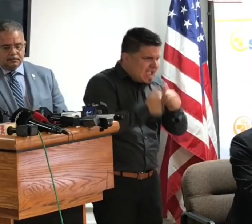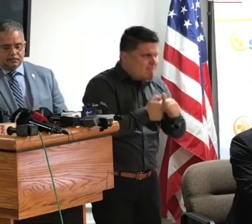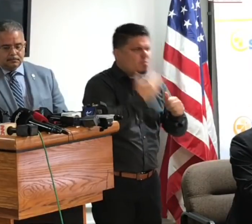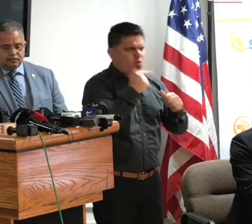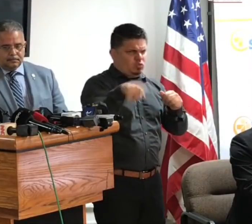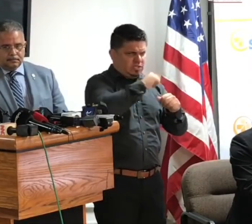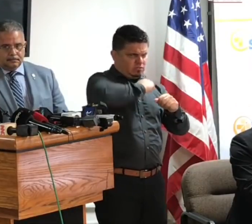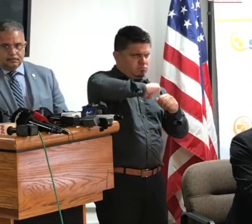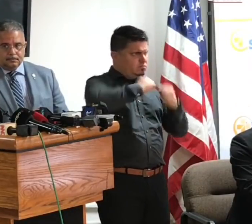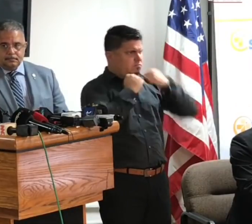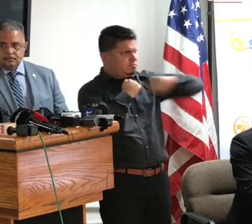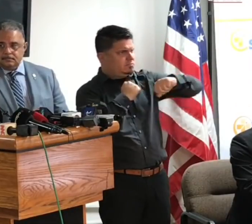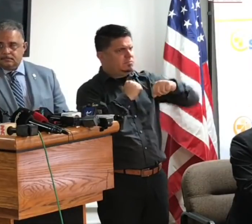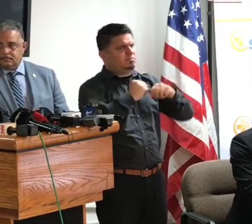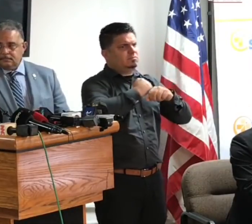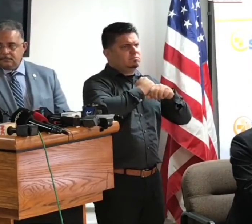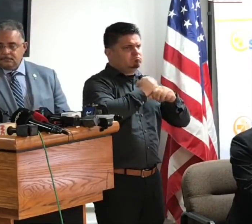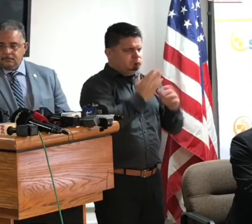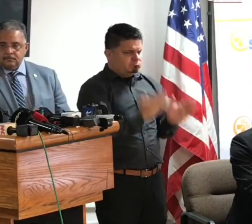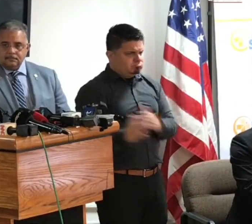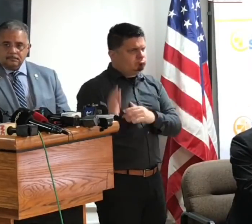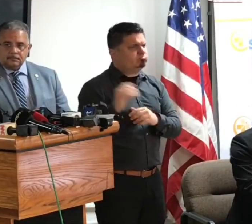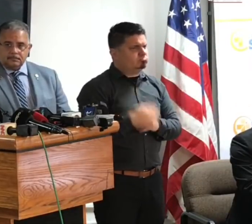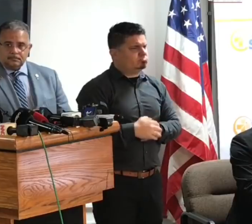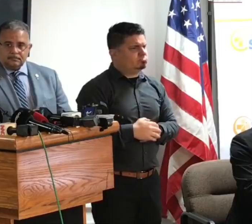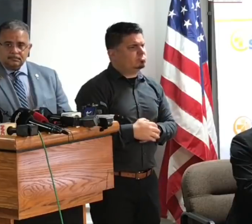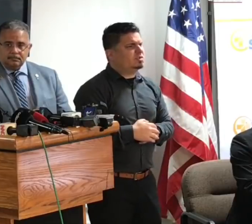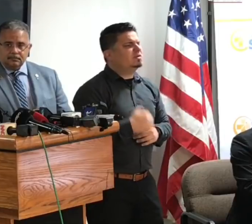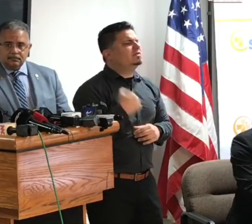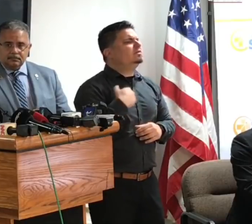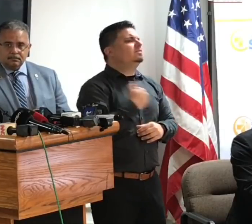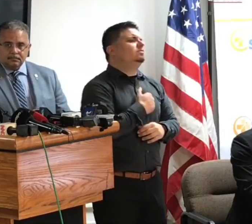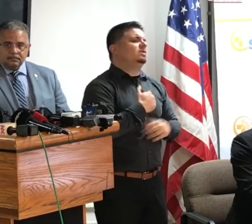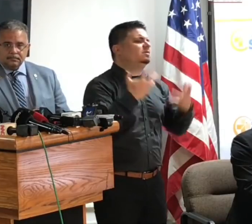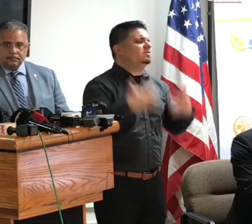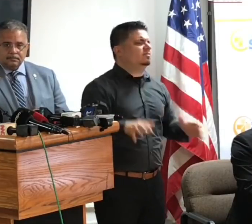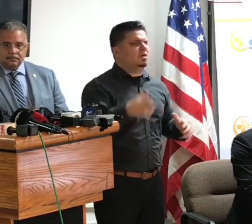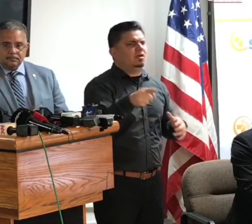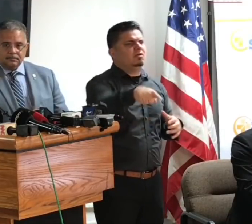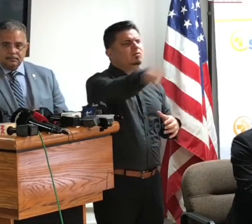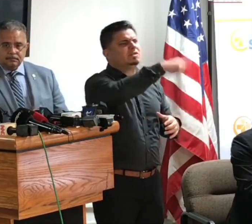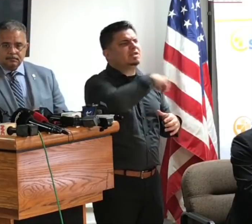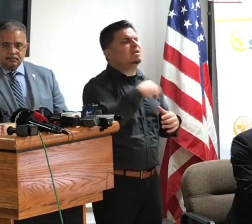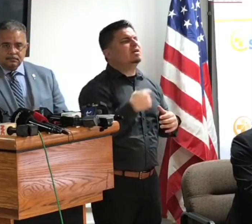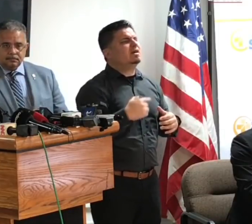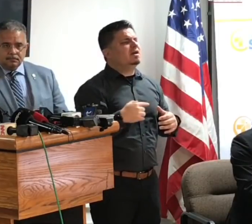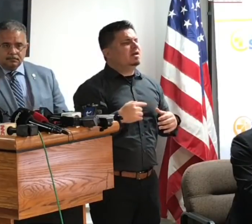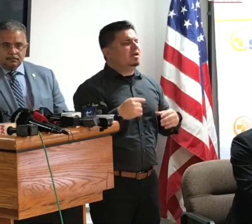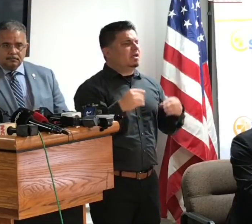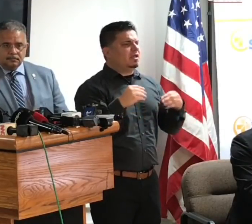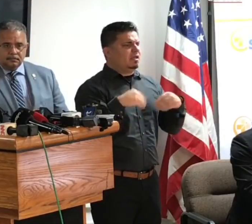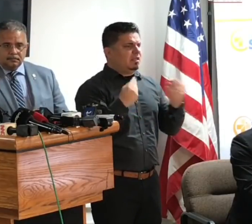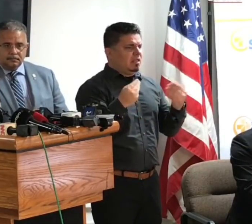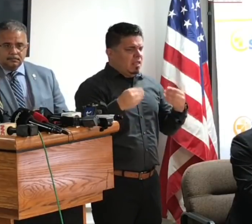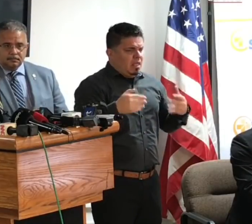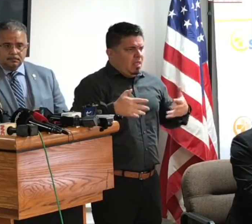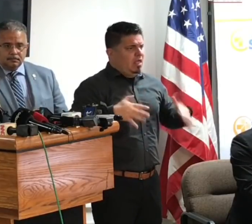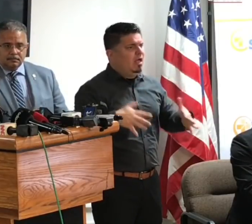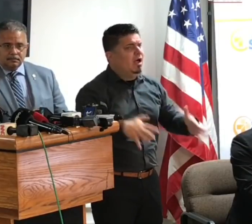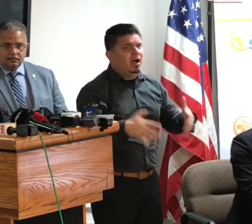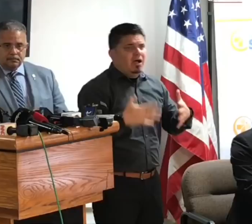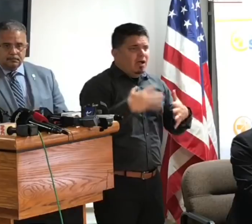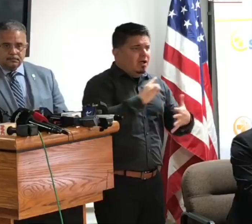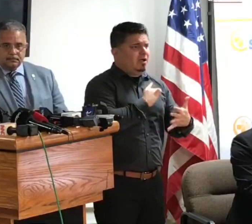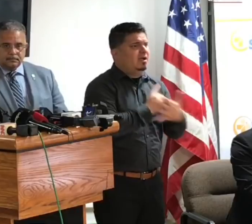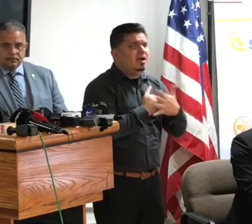No es verdad, yo no quiero que estas recomendaciones causen ansiedad ni cause tampoco el pánico.